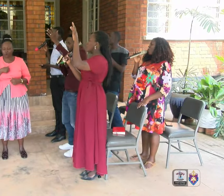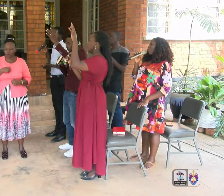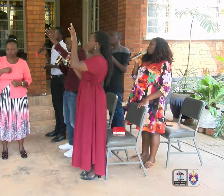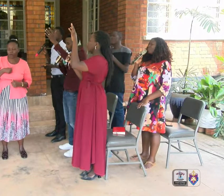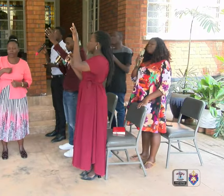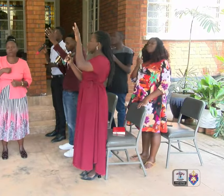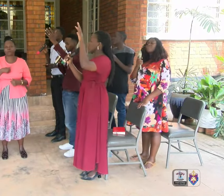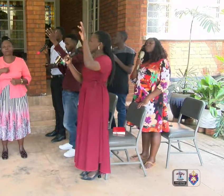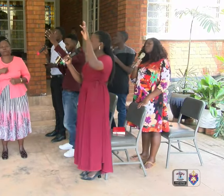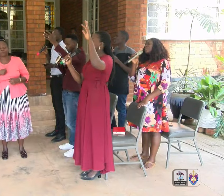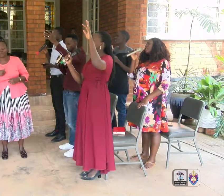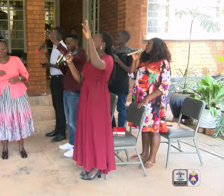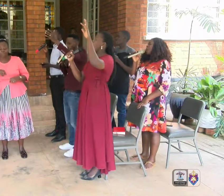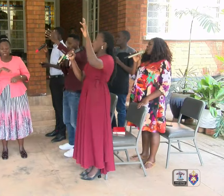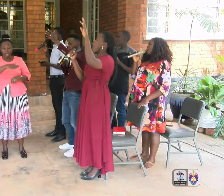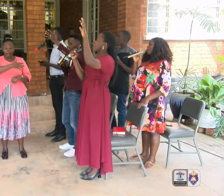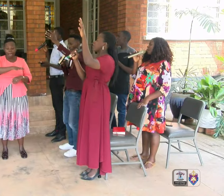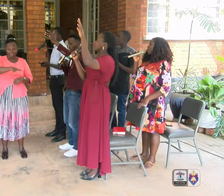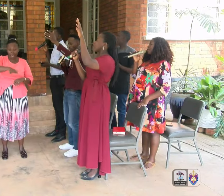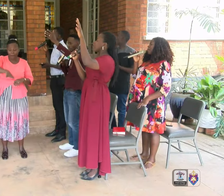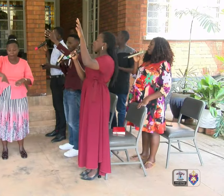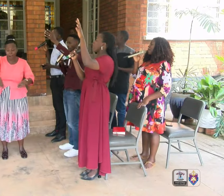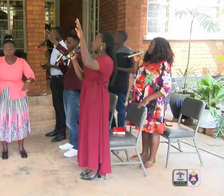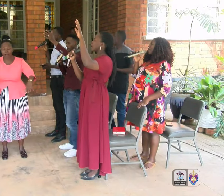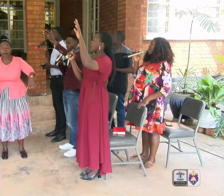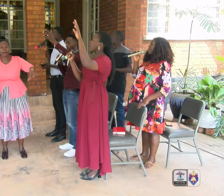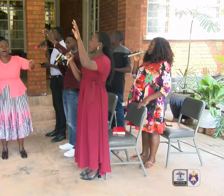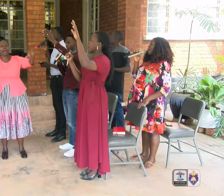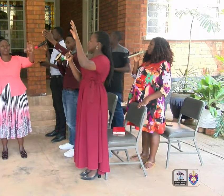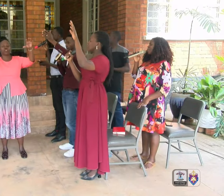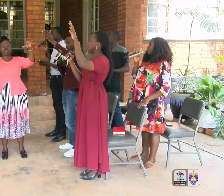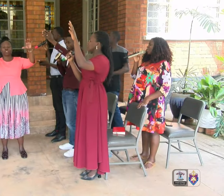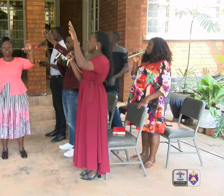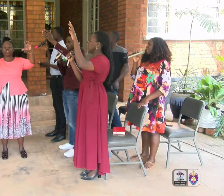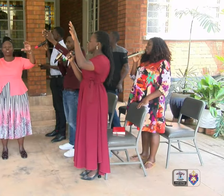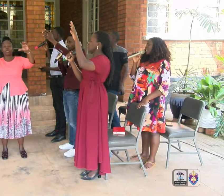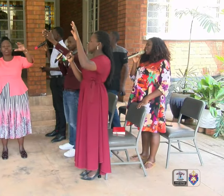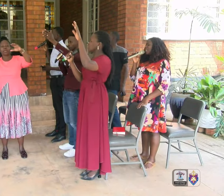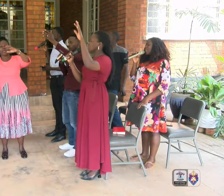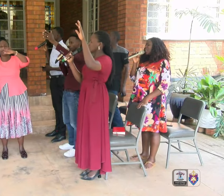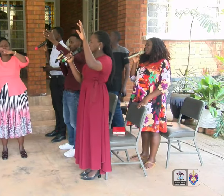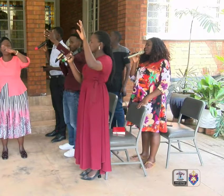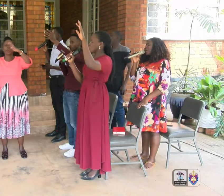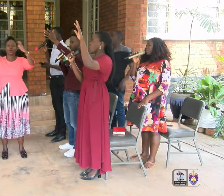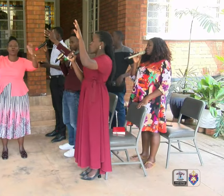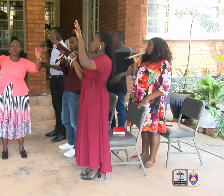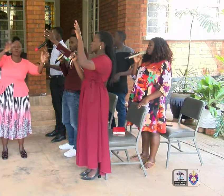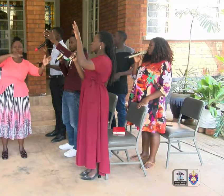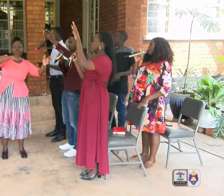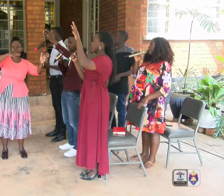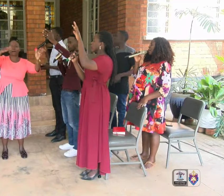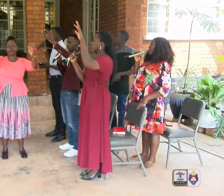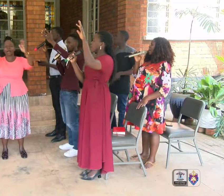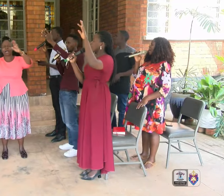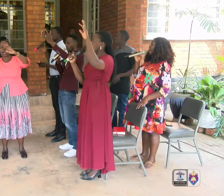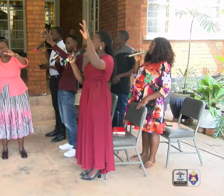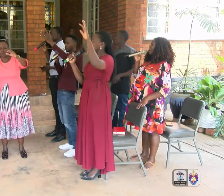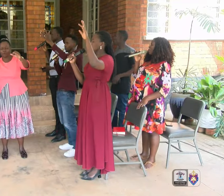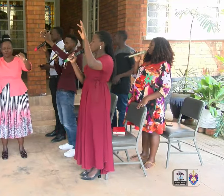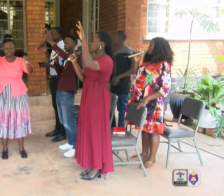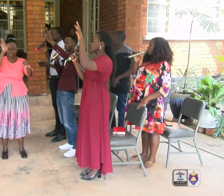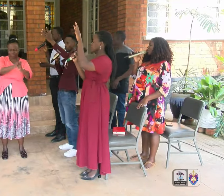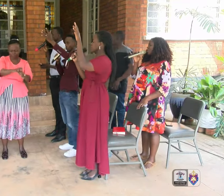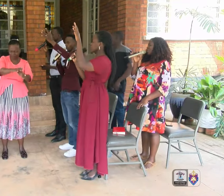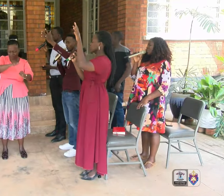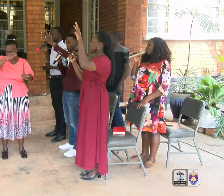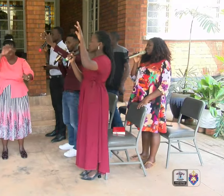wote. Amatabanga manji. Amatabanga manji. Omulimbanga muji. Uyaganga